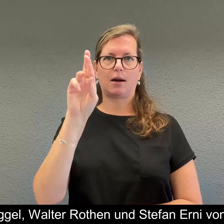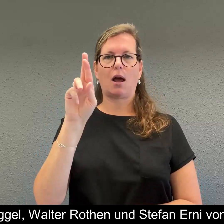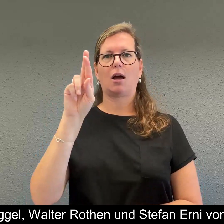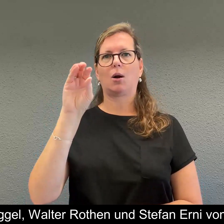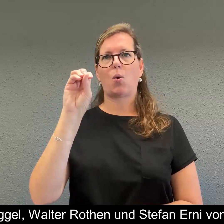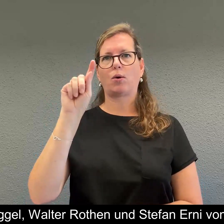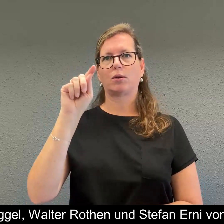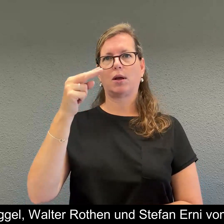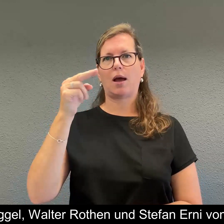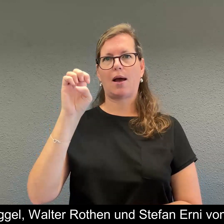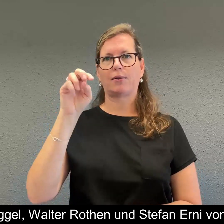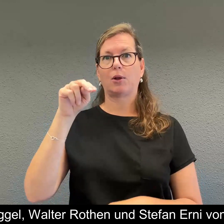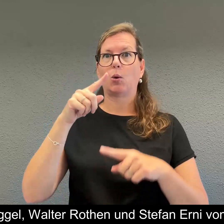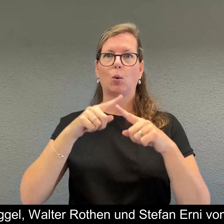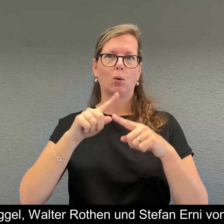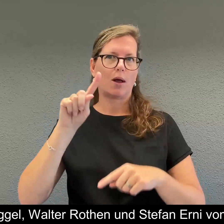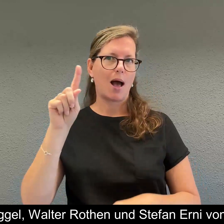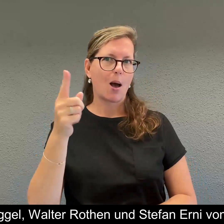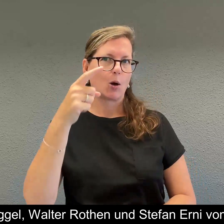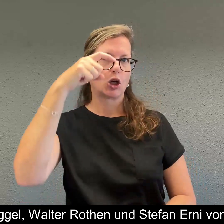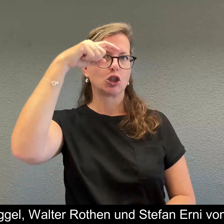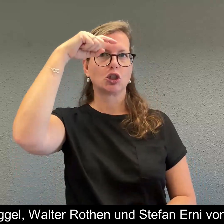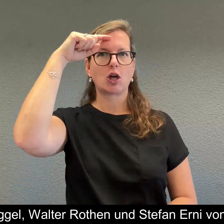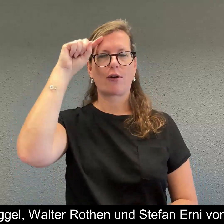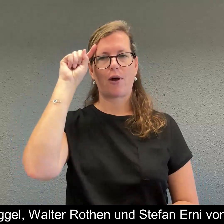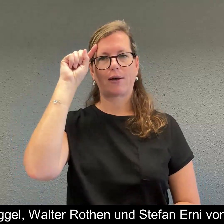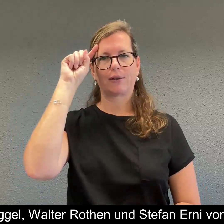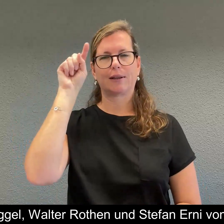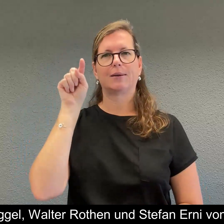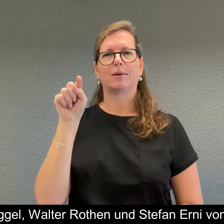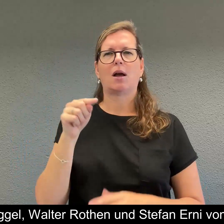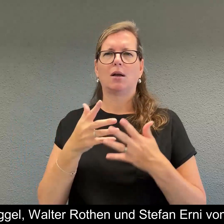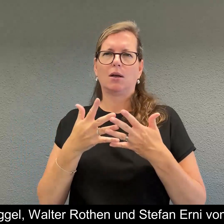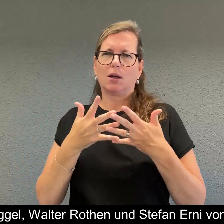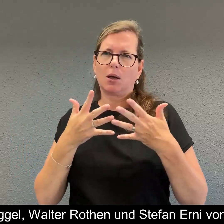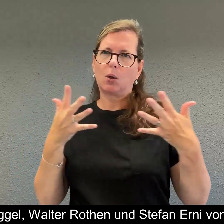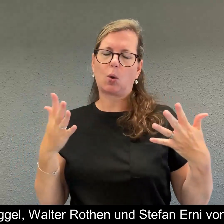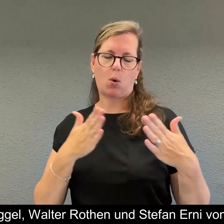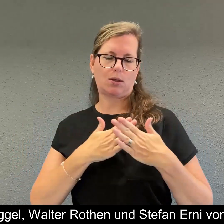und Stefan Erni von Herzen.